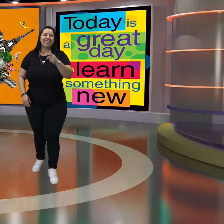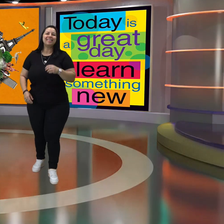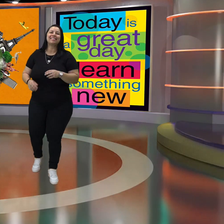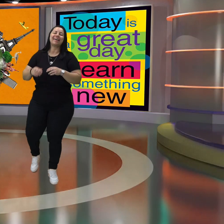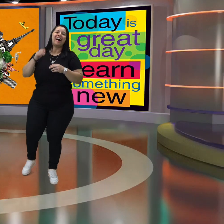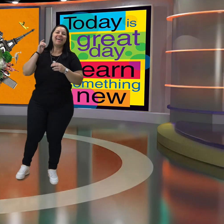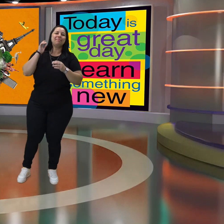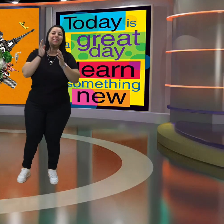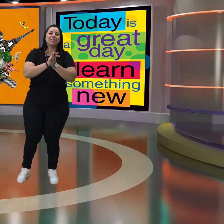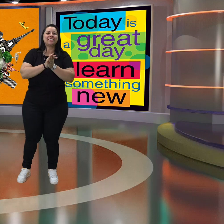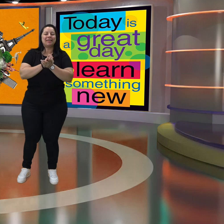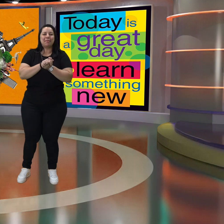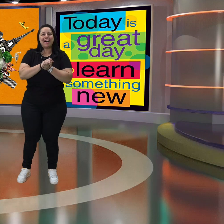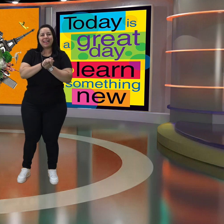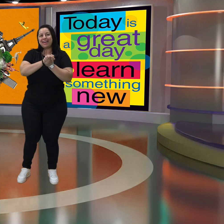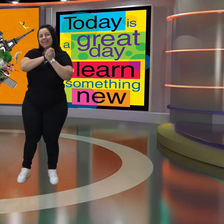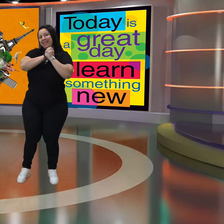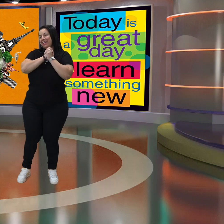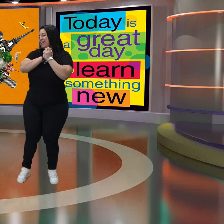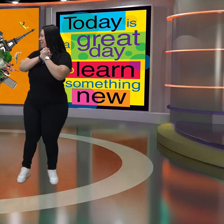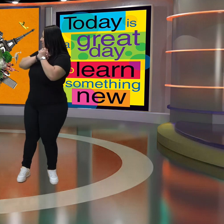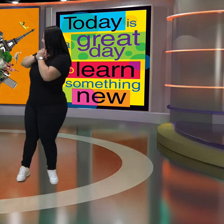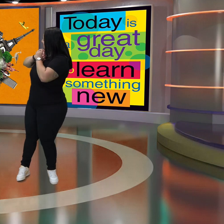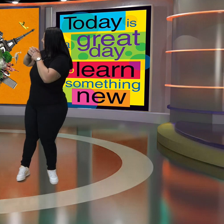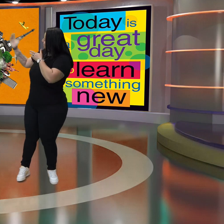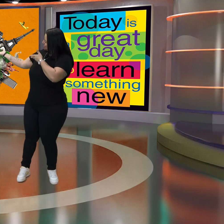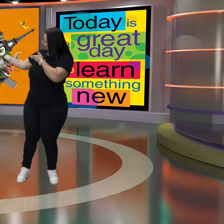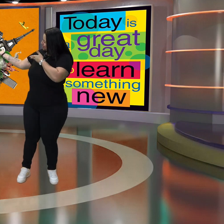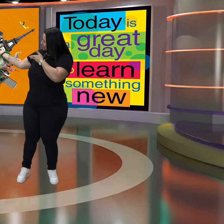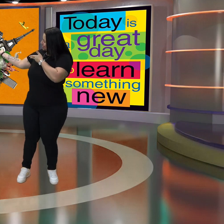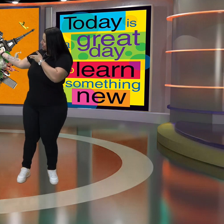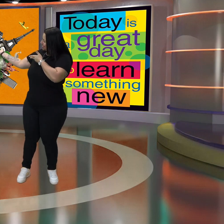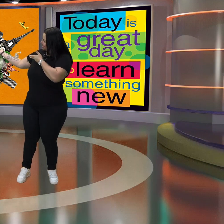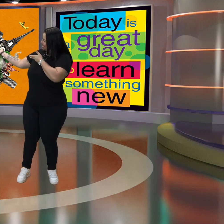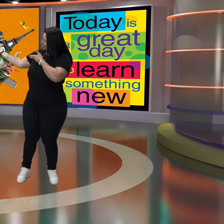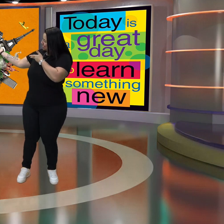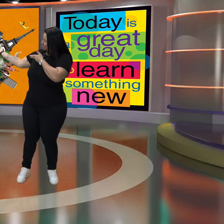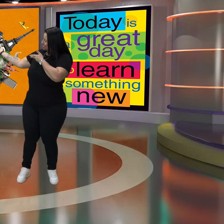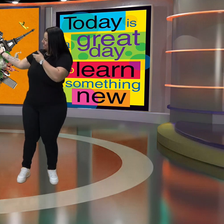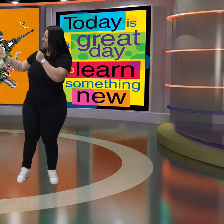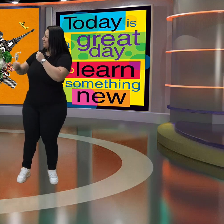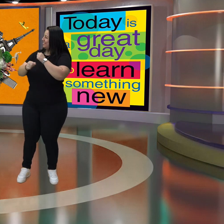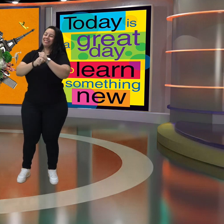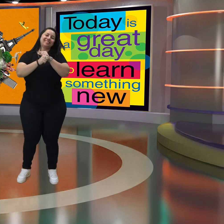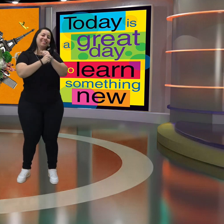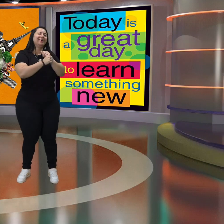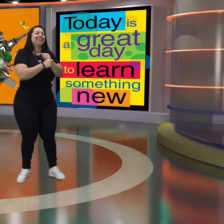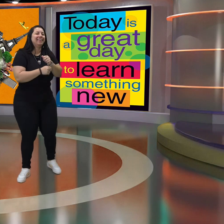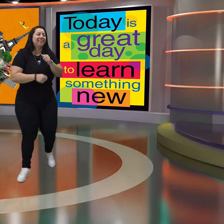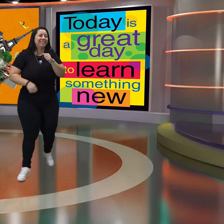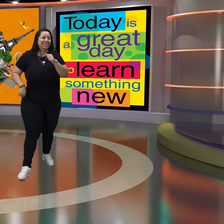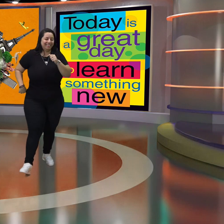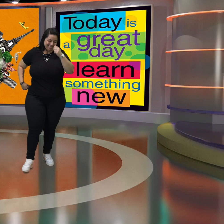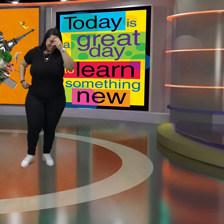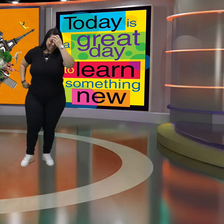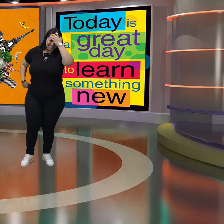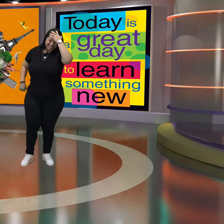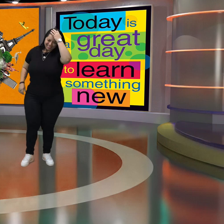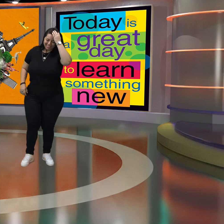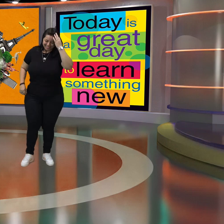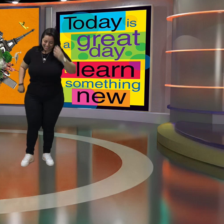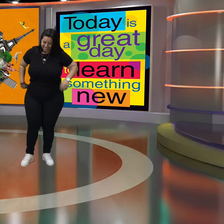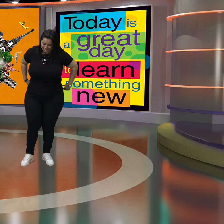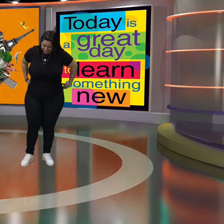Hello guys, I am teacher Samara and This is me, Patrícia. Welcome, sejam todos